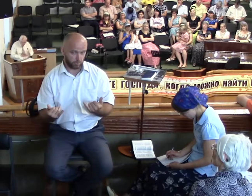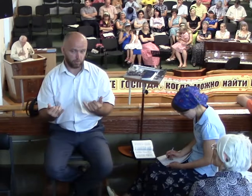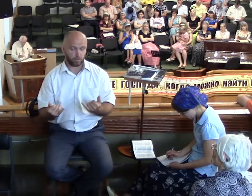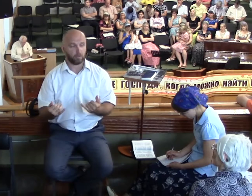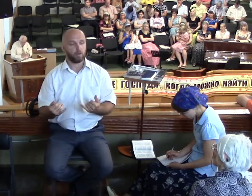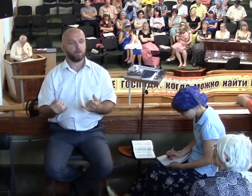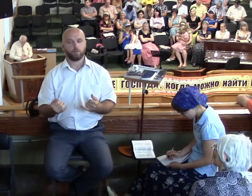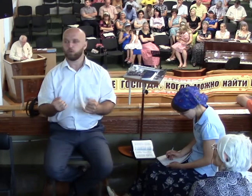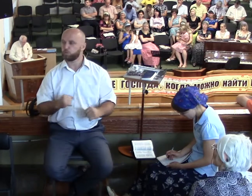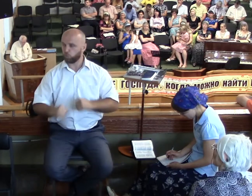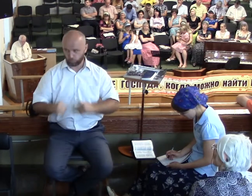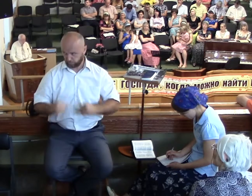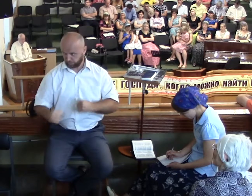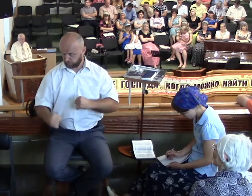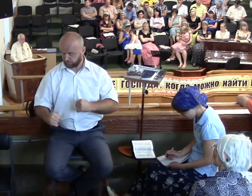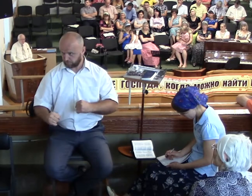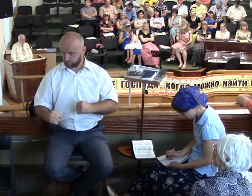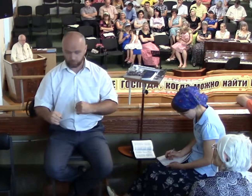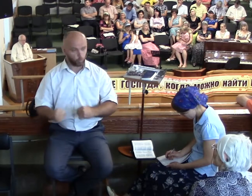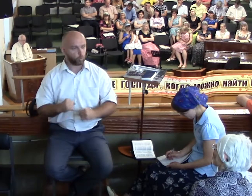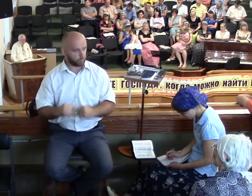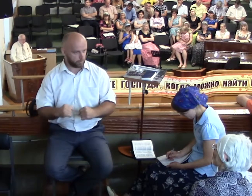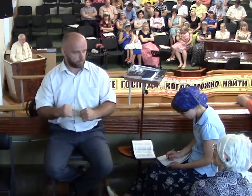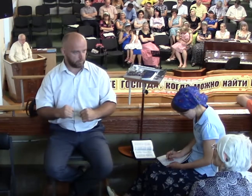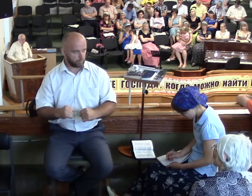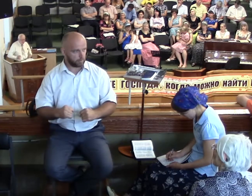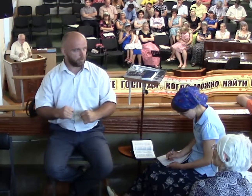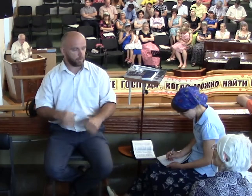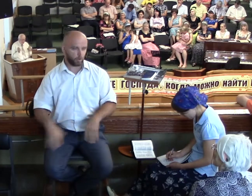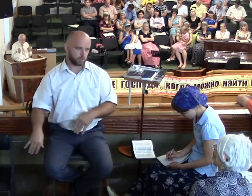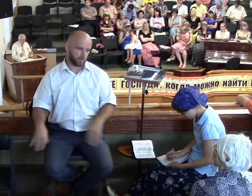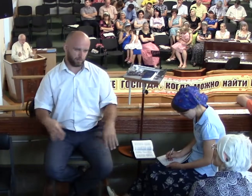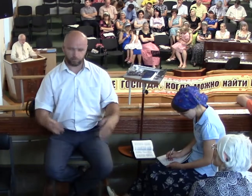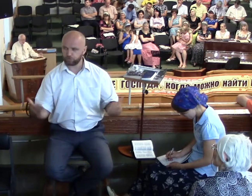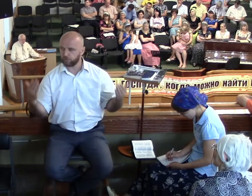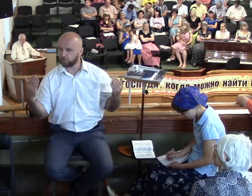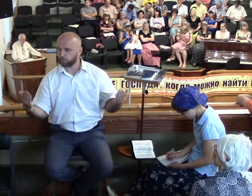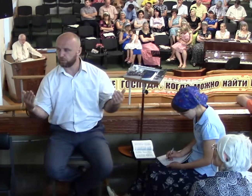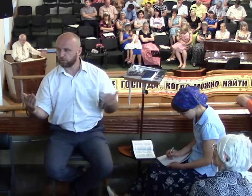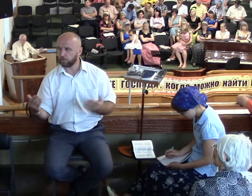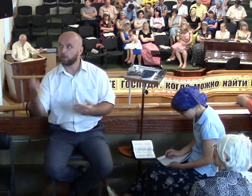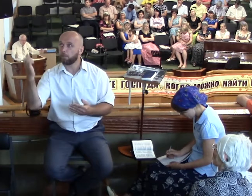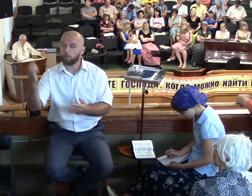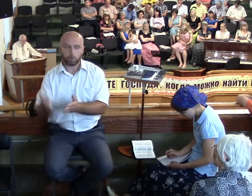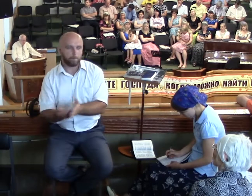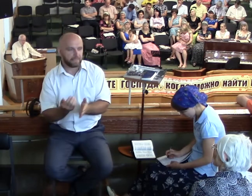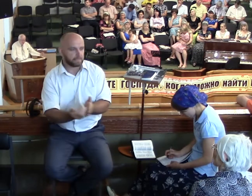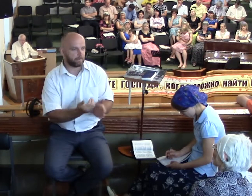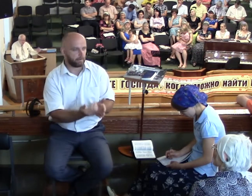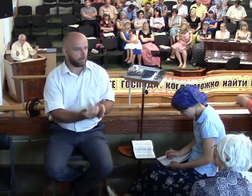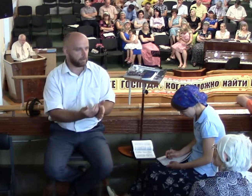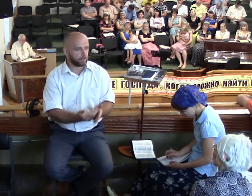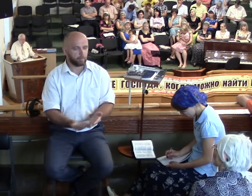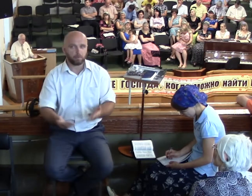евреев и уверовавших нужно было призывать, продолжать стоять, поднимать, укрепить